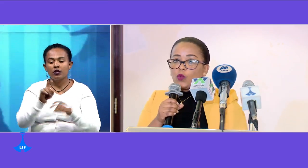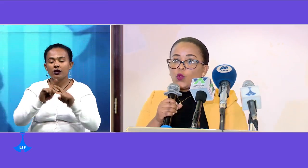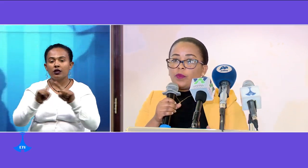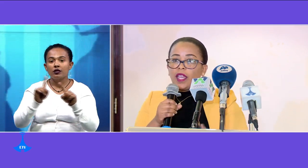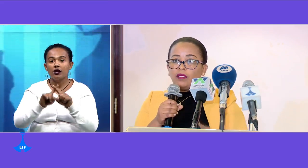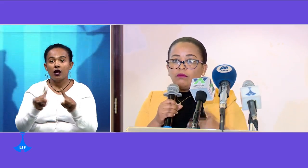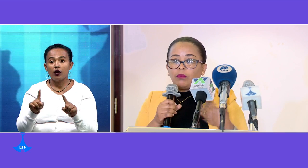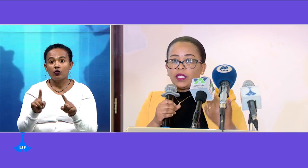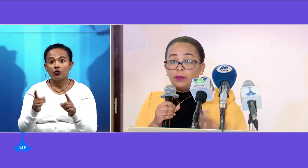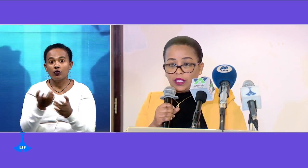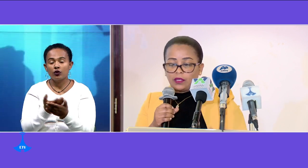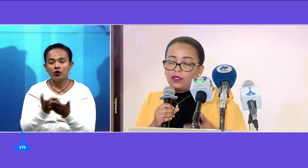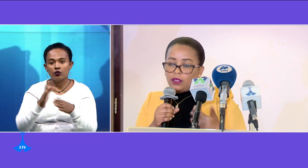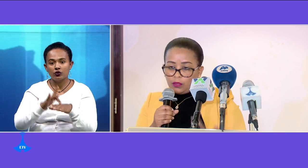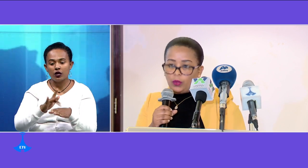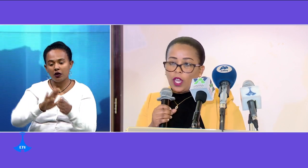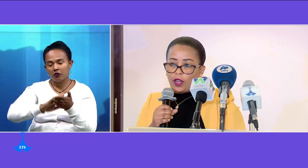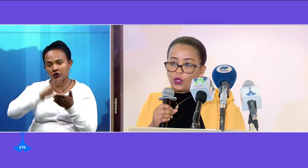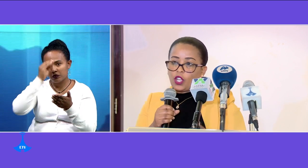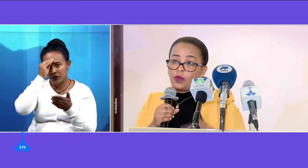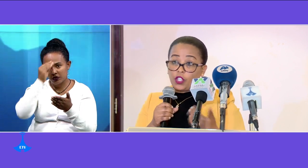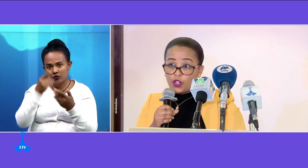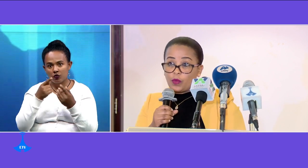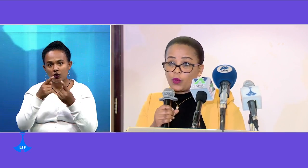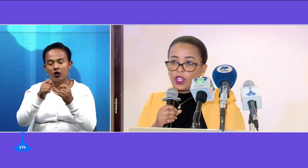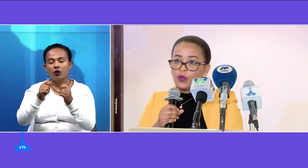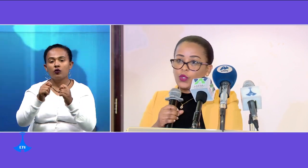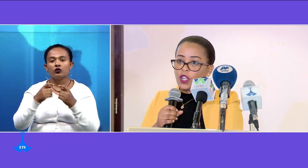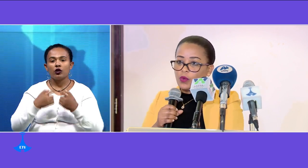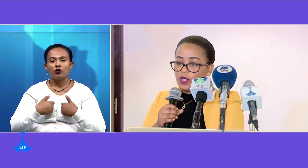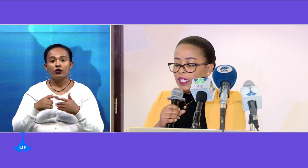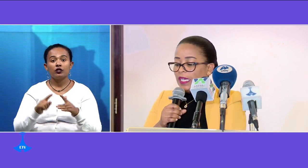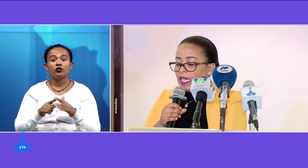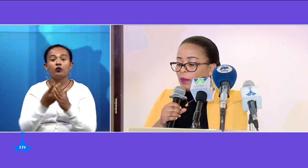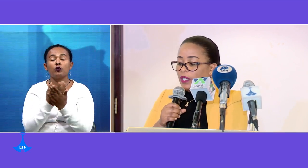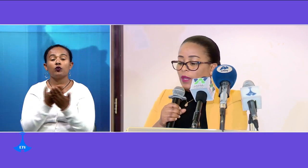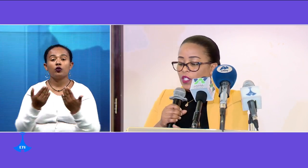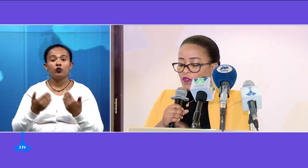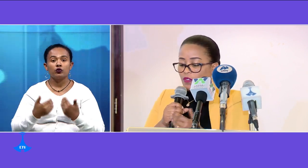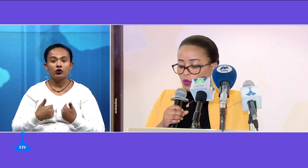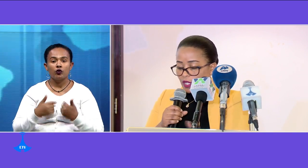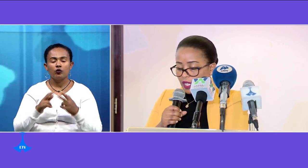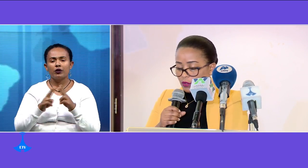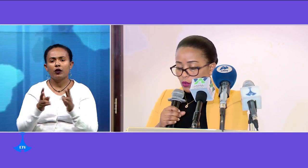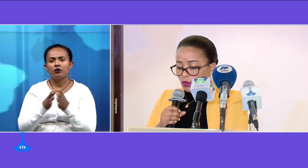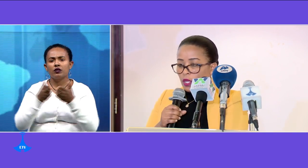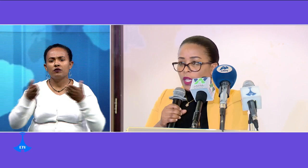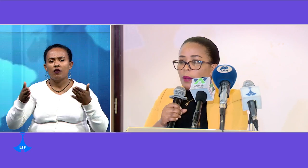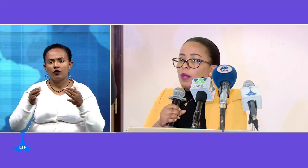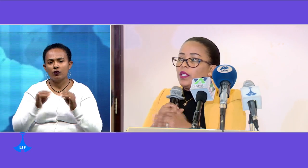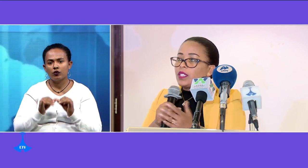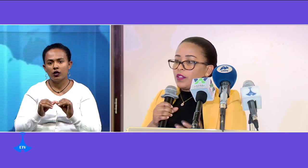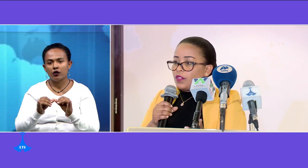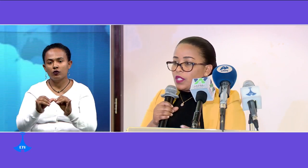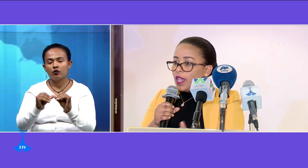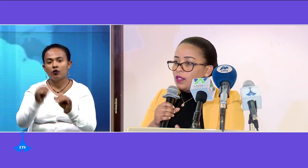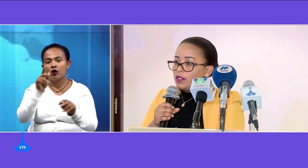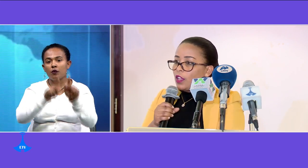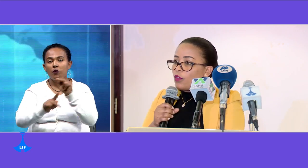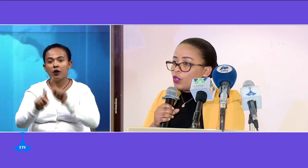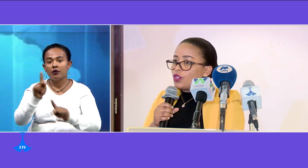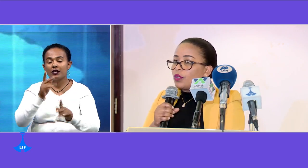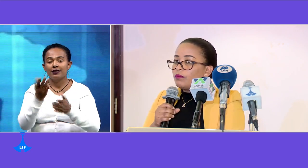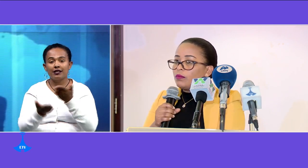የተለያዩ ዶሜኖችም ላይ በትምህርት ሙከራዎች አሉ የተጀመሩ ነገሮች አሉ ግን በጣም ተስፋፍተው እንዲቀጥሉ ፐብሊክ ሰርቪስ